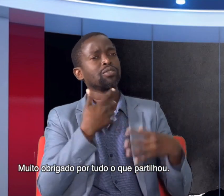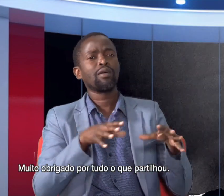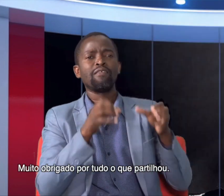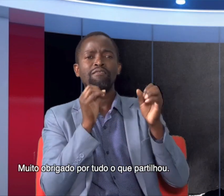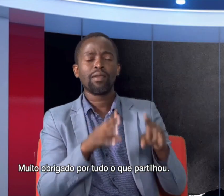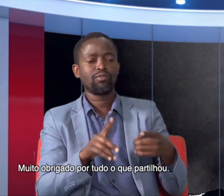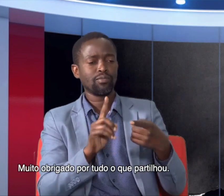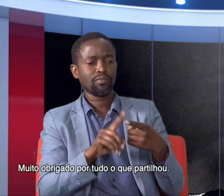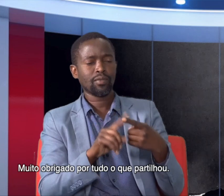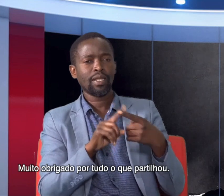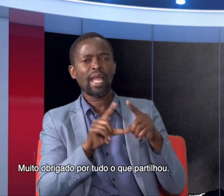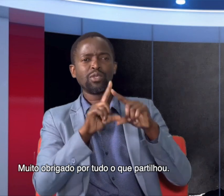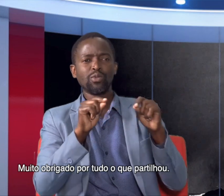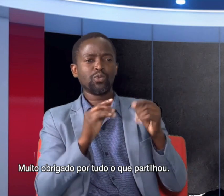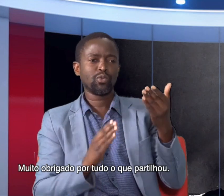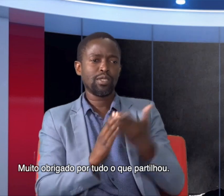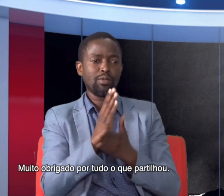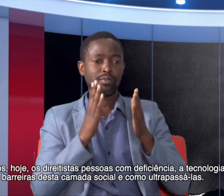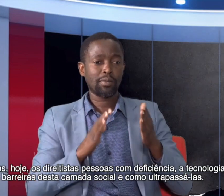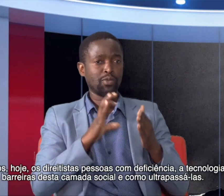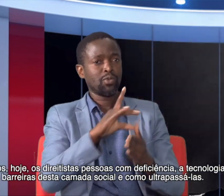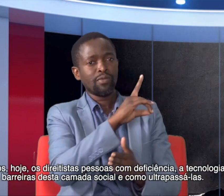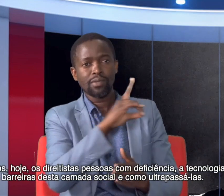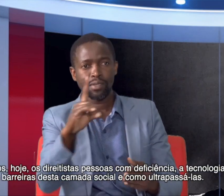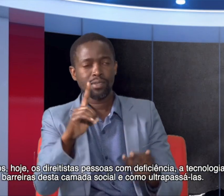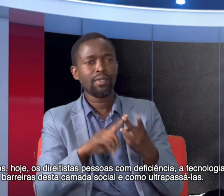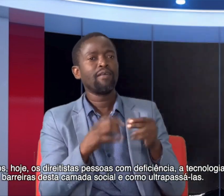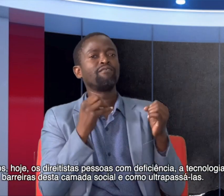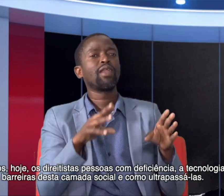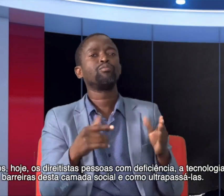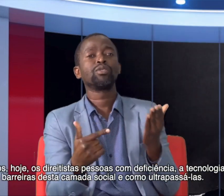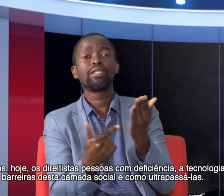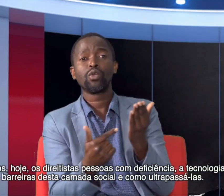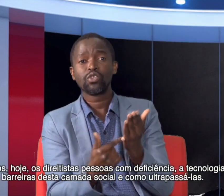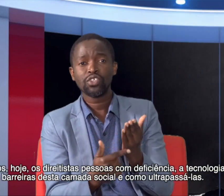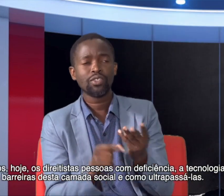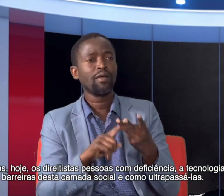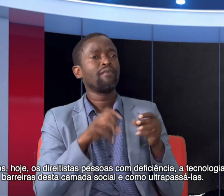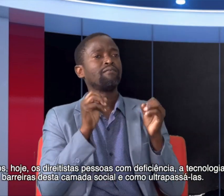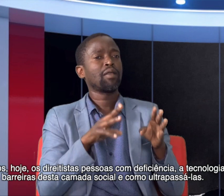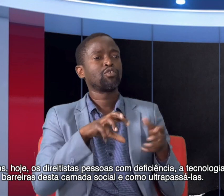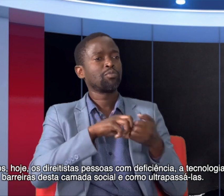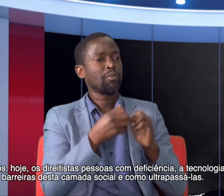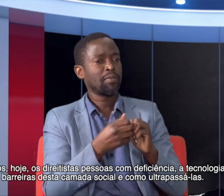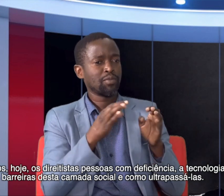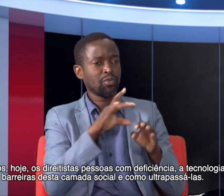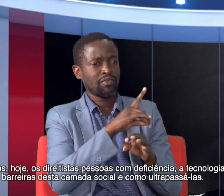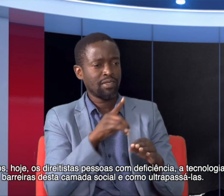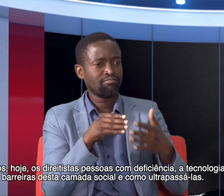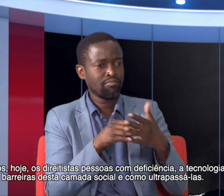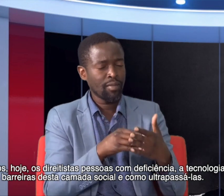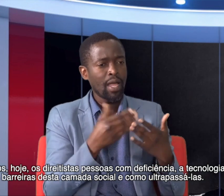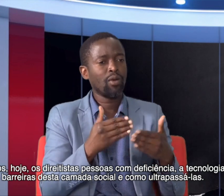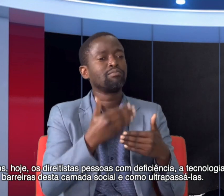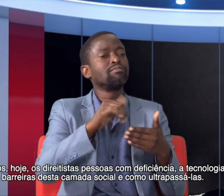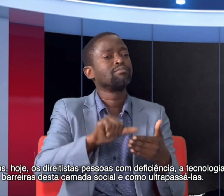Muito obrigado por tudo que falou. Nós falamos sobre os direitos das pessoas com deficiência, falamos das tecnologias,